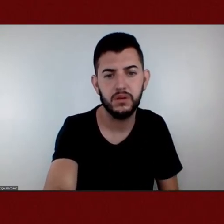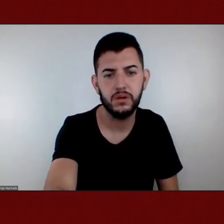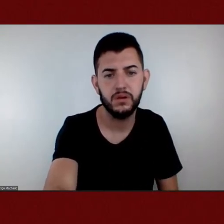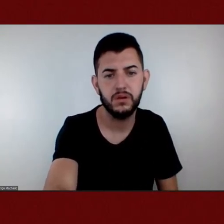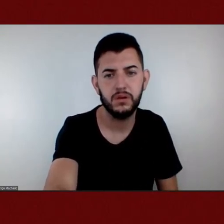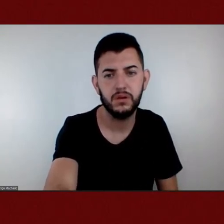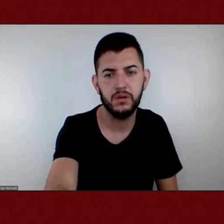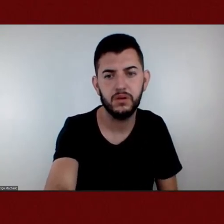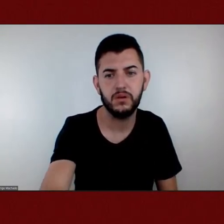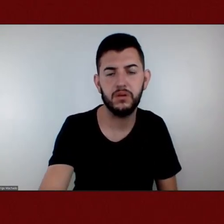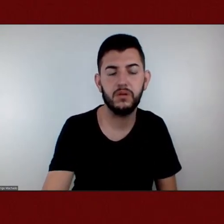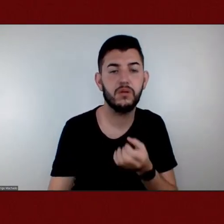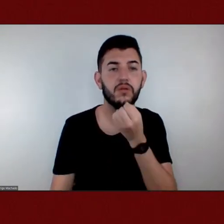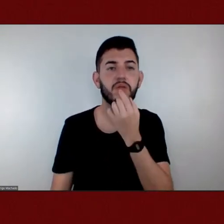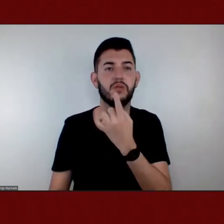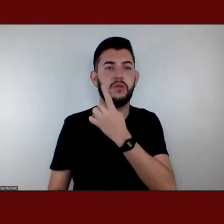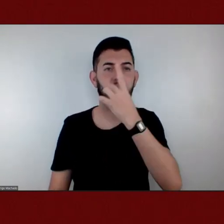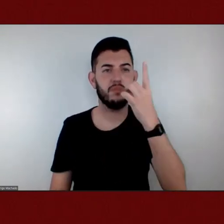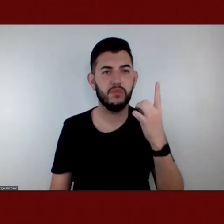Bom dia a todos.